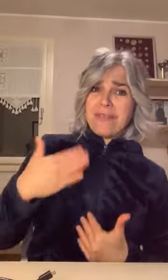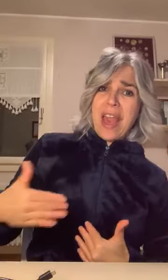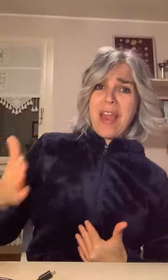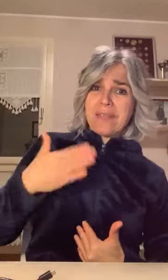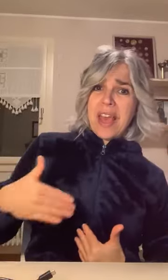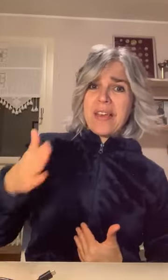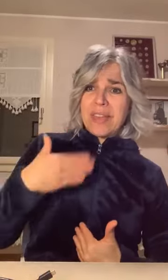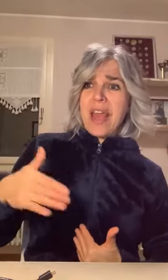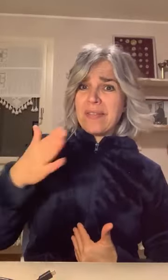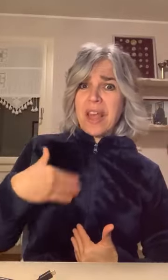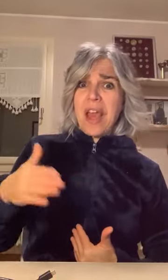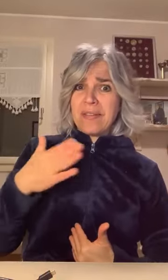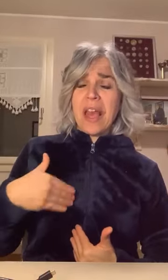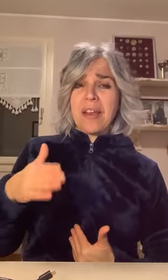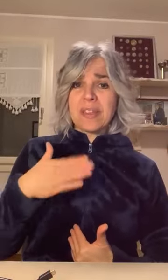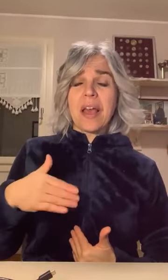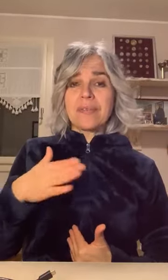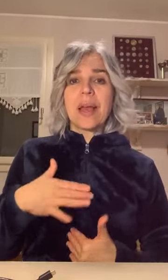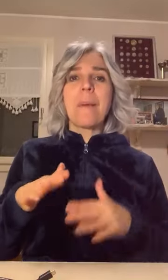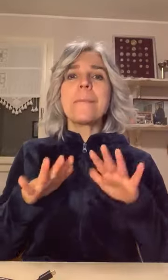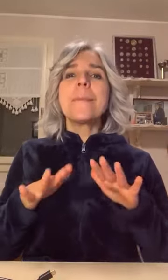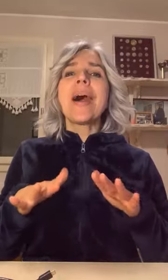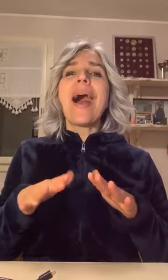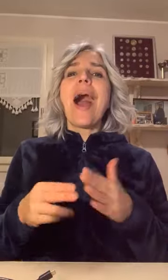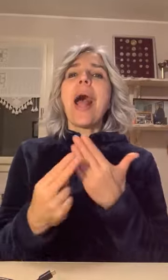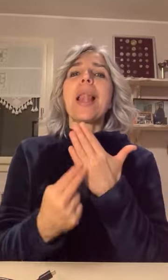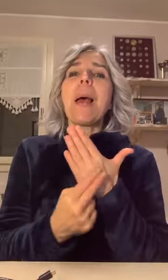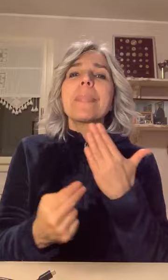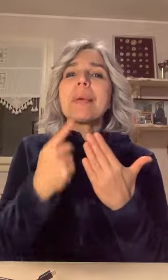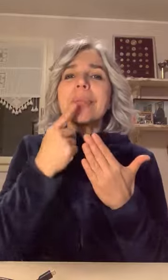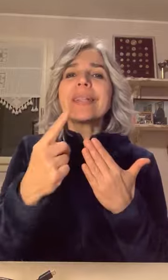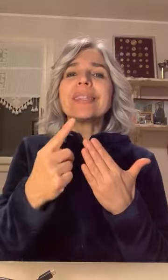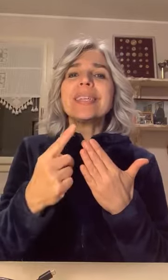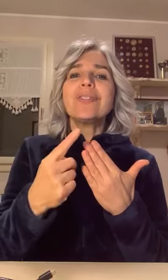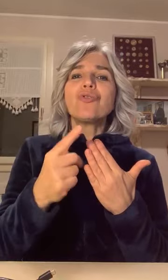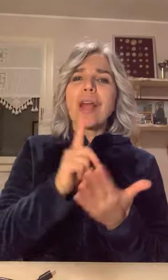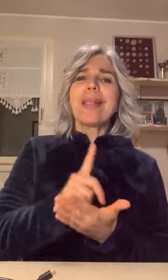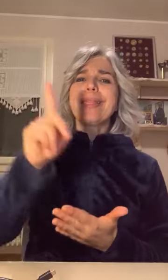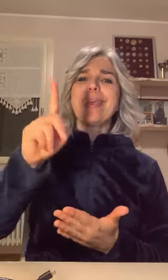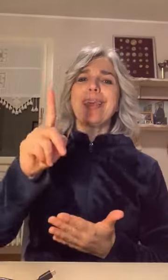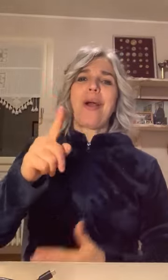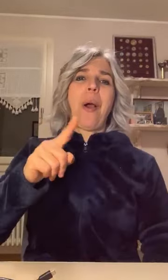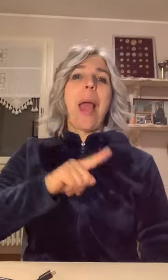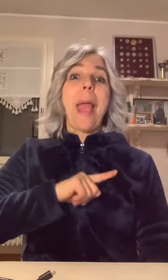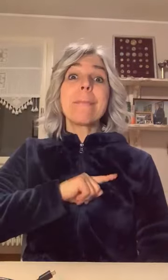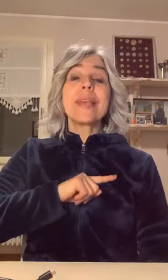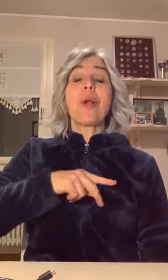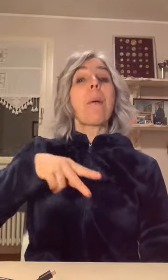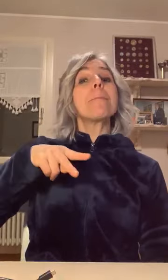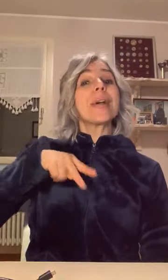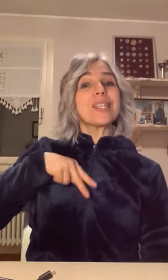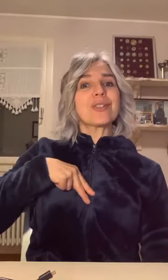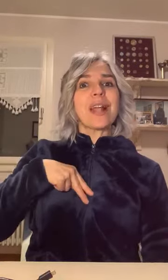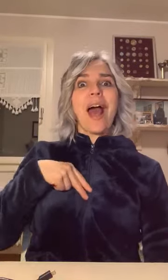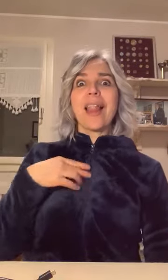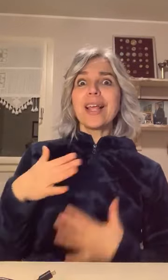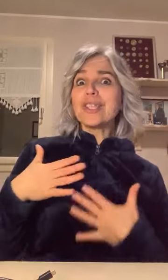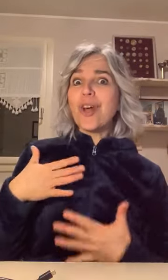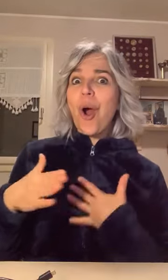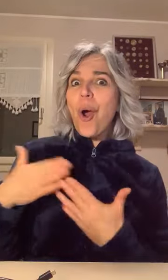la scrittura dice che il Signore è il mio soccorritore, gloria a Dio, Egli è per me fra